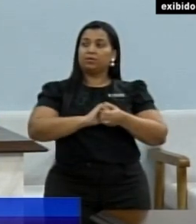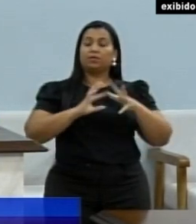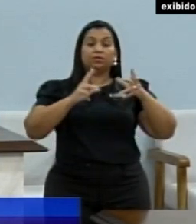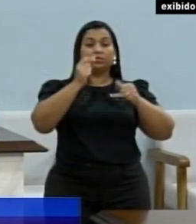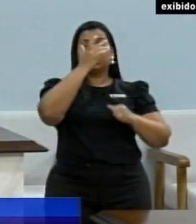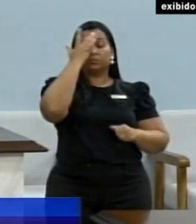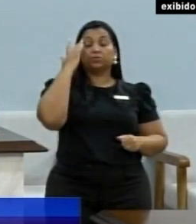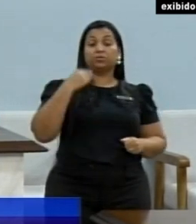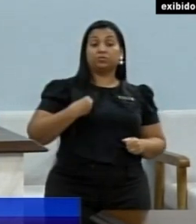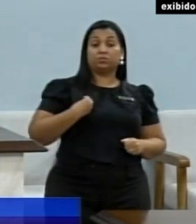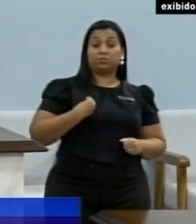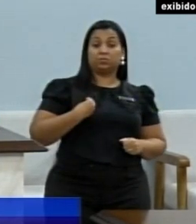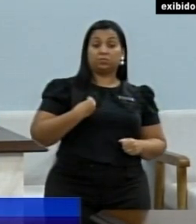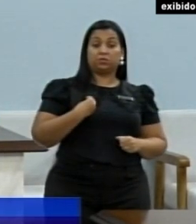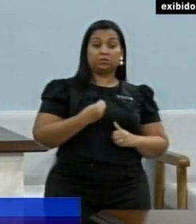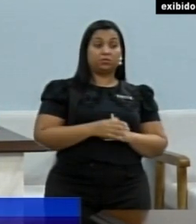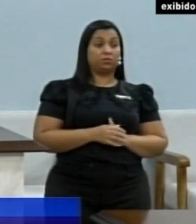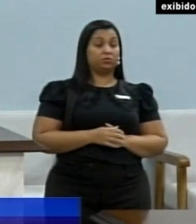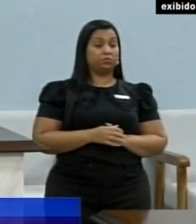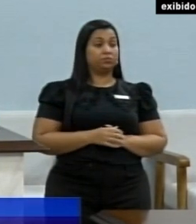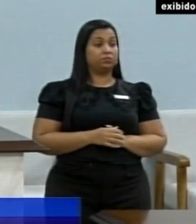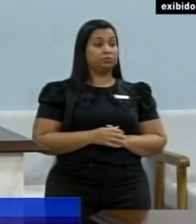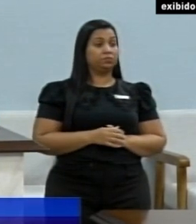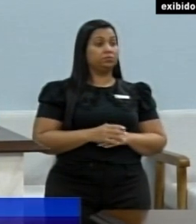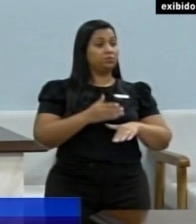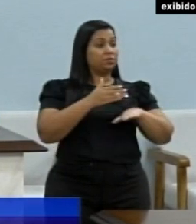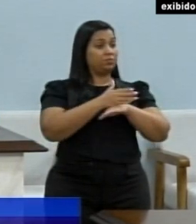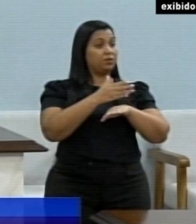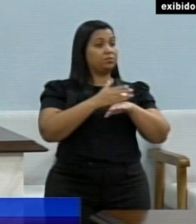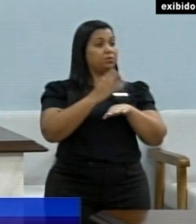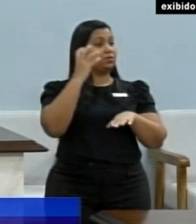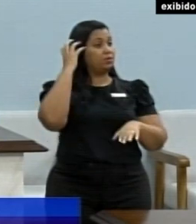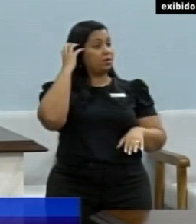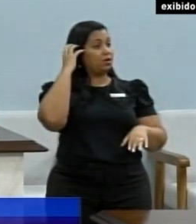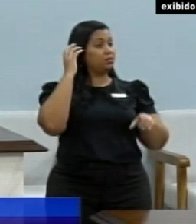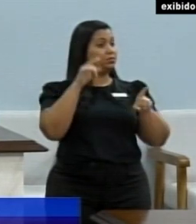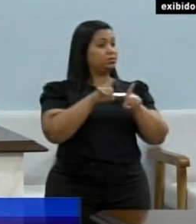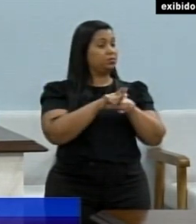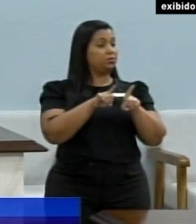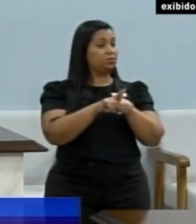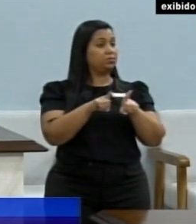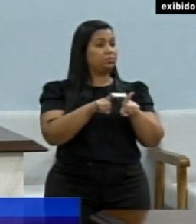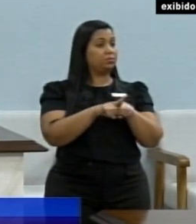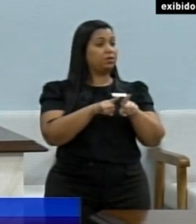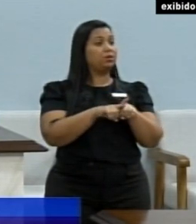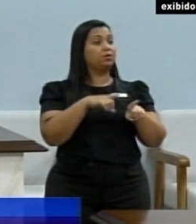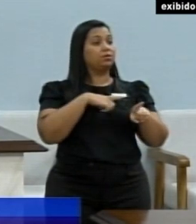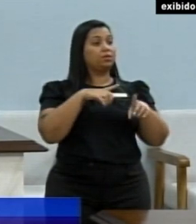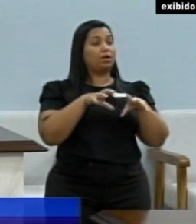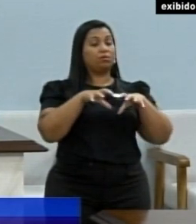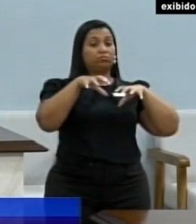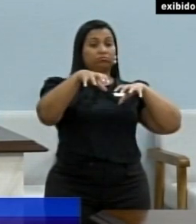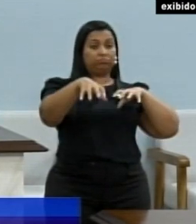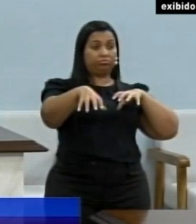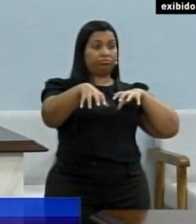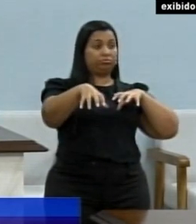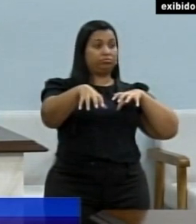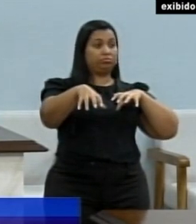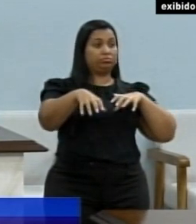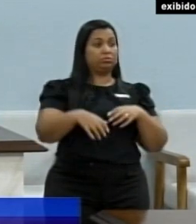estão presentes, ou que estão nos escutando através da Rádio Educativa, que estão online. E quero cumprimentar,